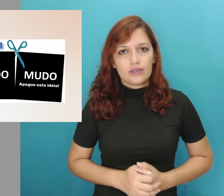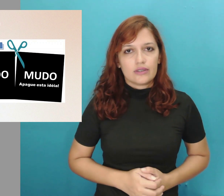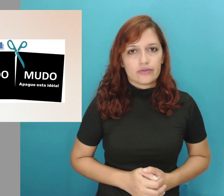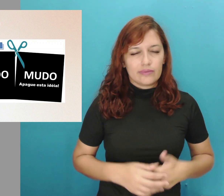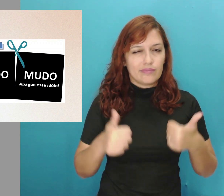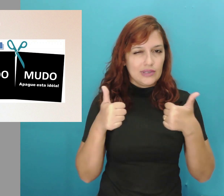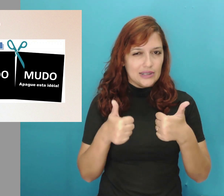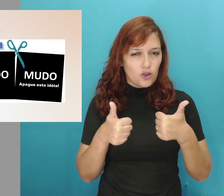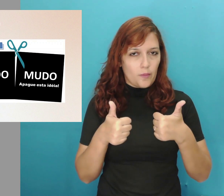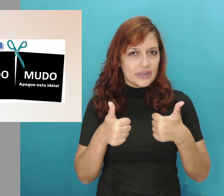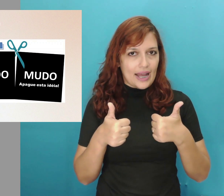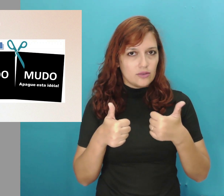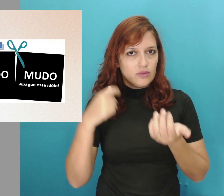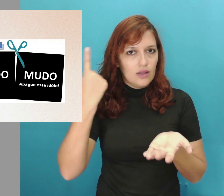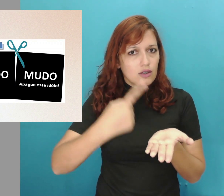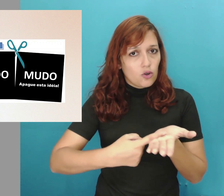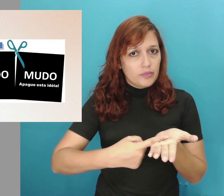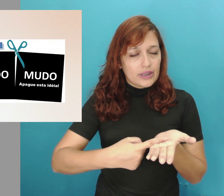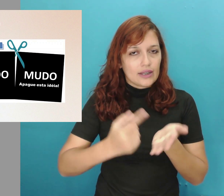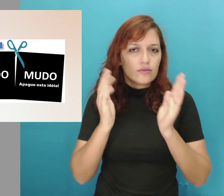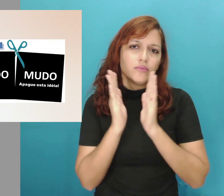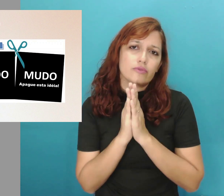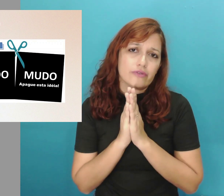auditiva. Combinado? Combinado, por favor.